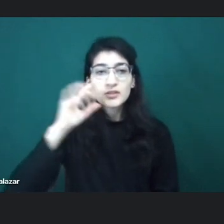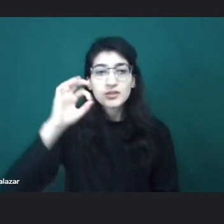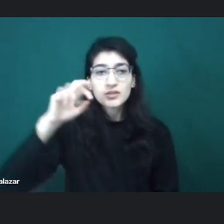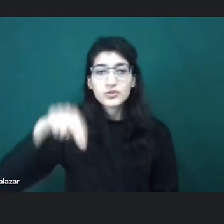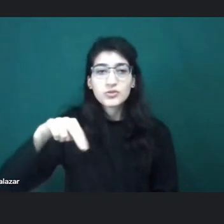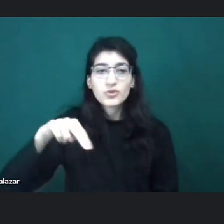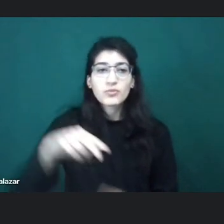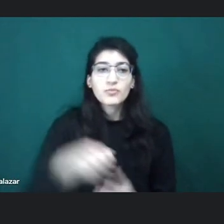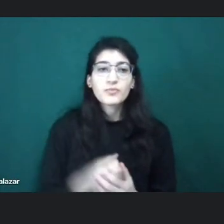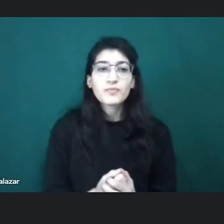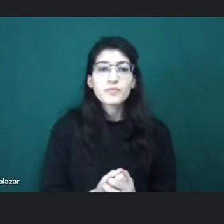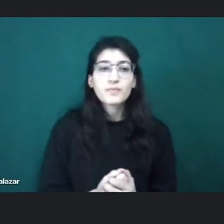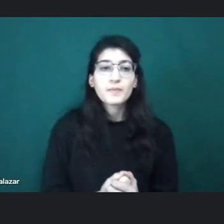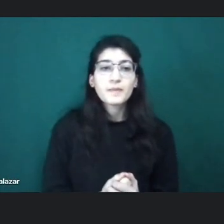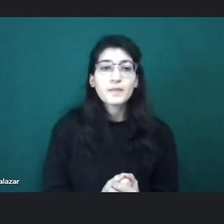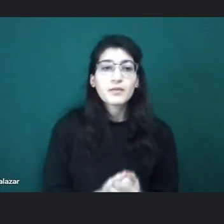out.